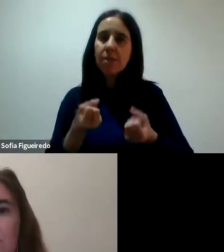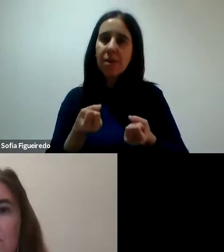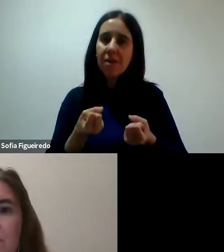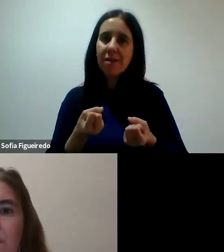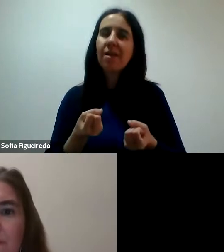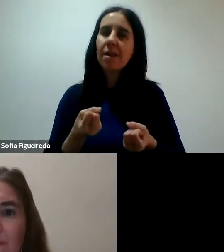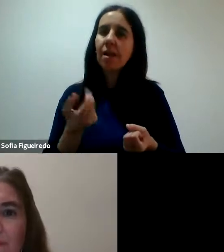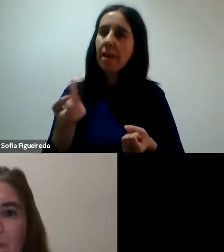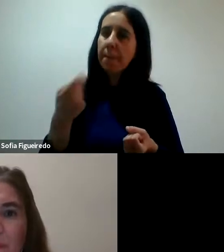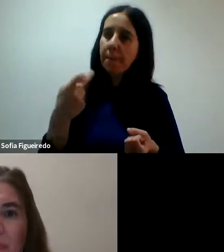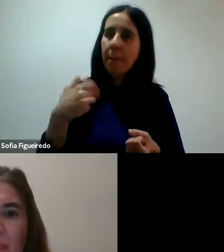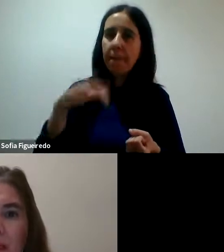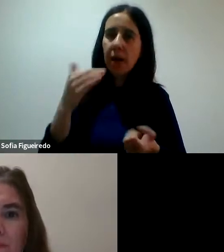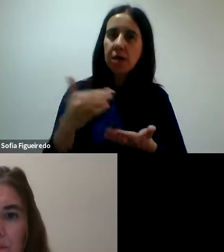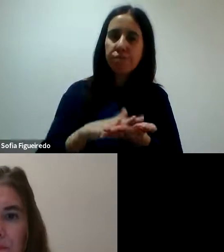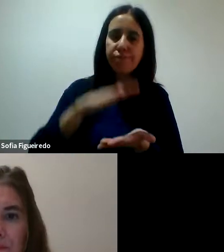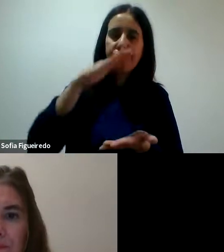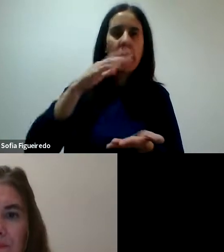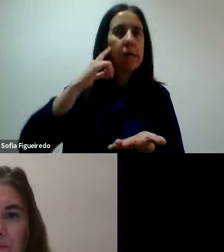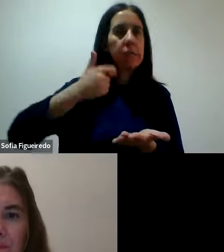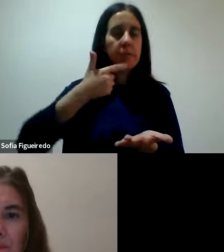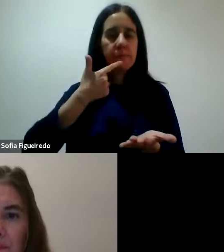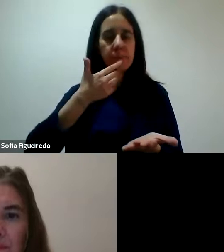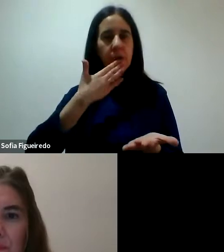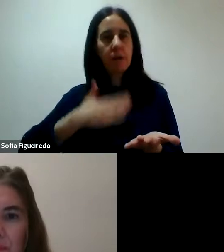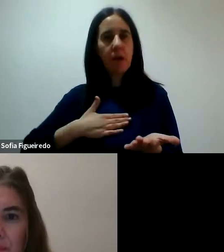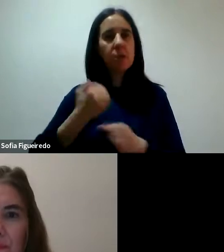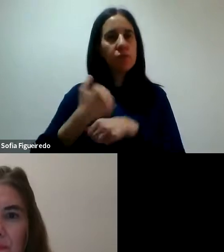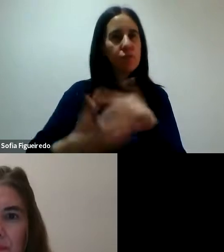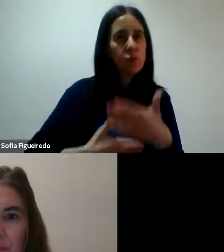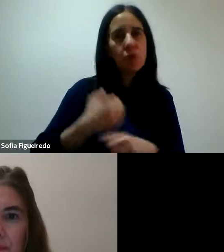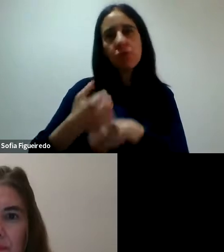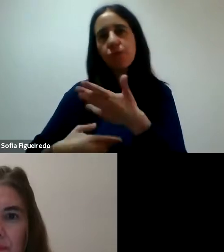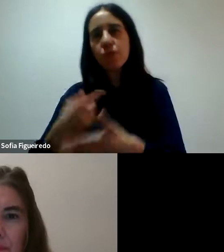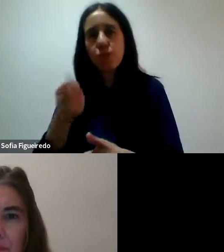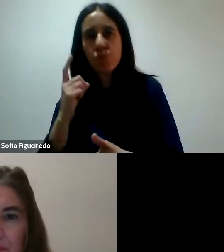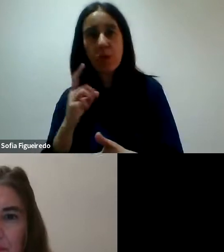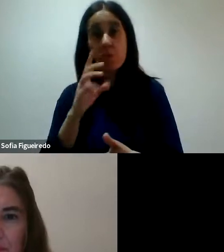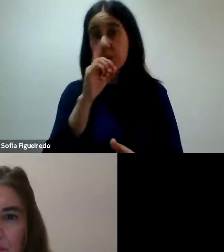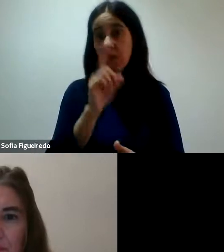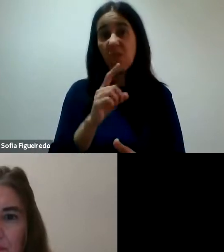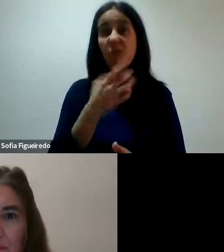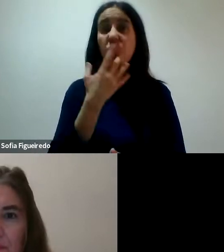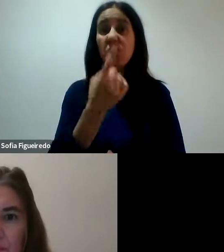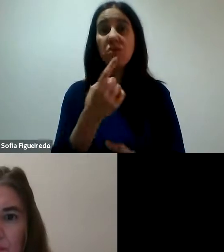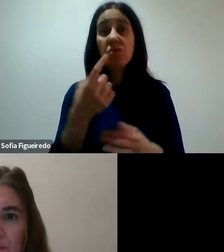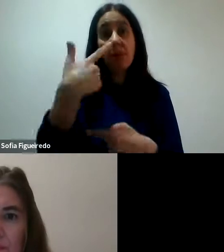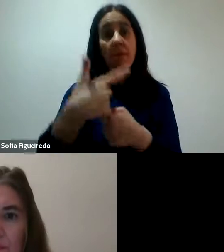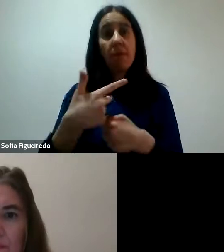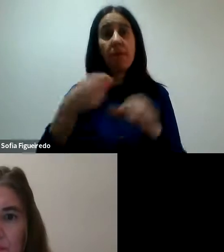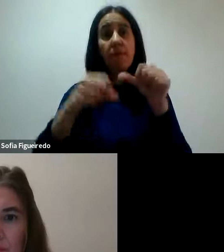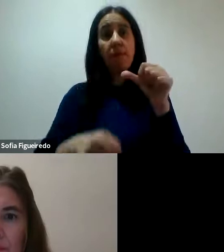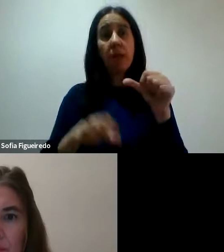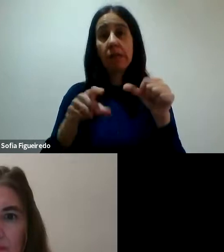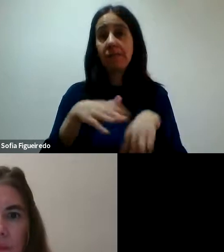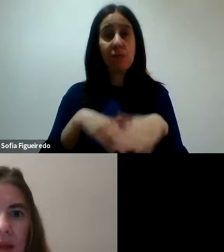mais feedback dos outros é absolutamente central para nós percebermos se isto está a funcionar ou se não está a funcionar. Porque senão estamos aqui a falar sozinhos para uma câmara, não é? E não é isso que estamos a